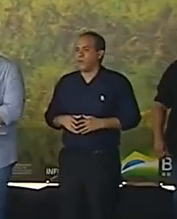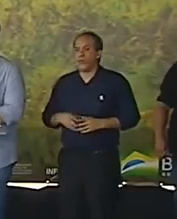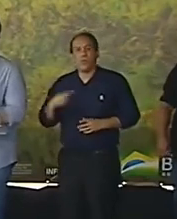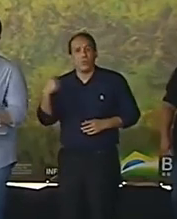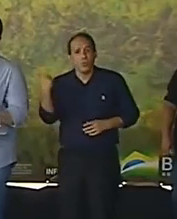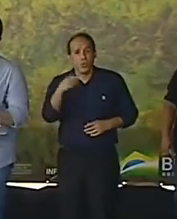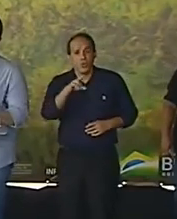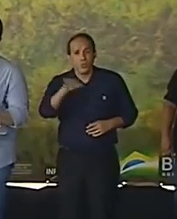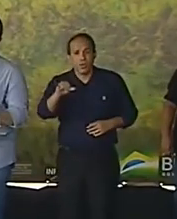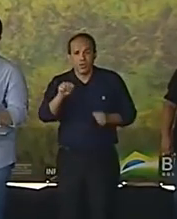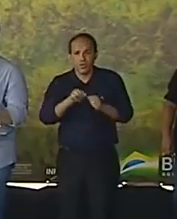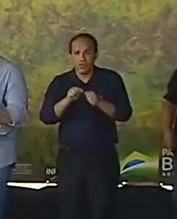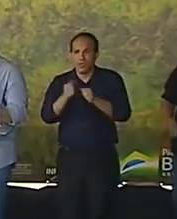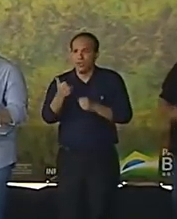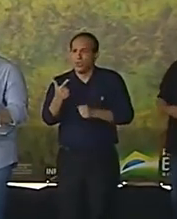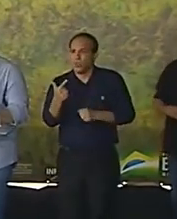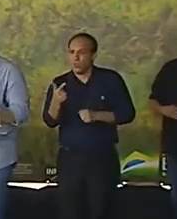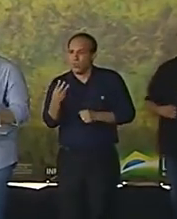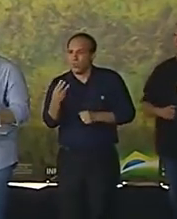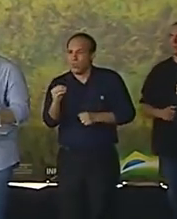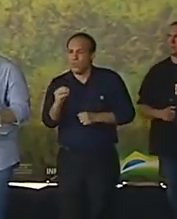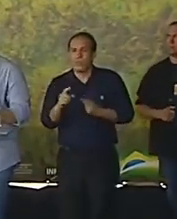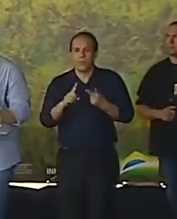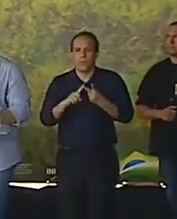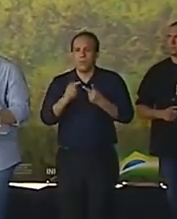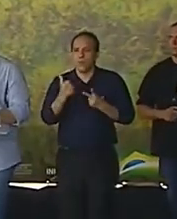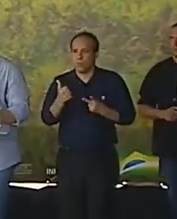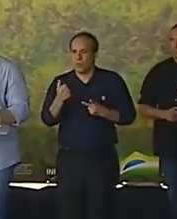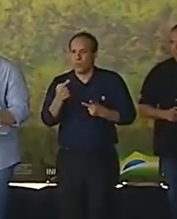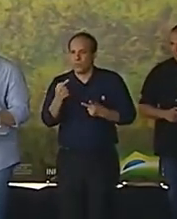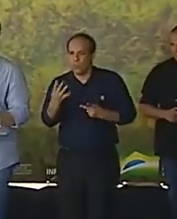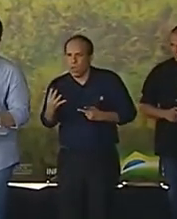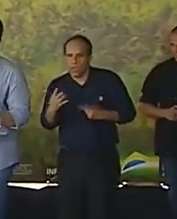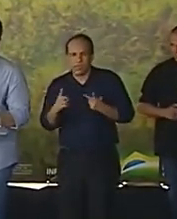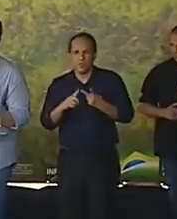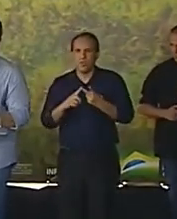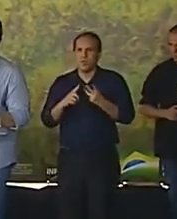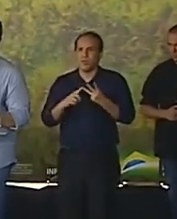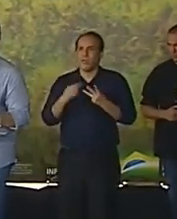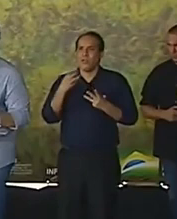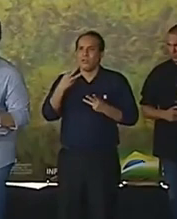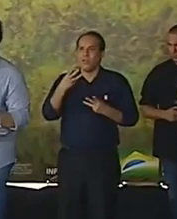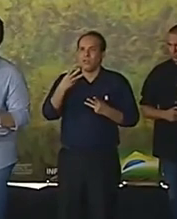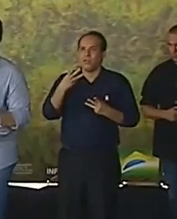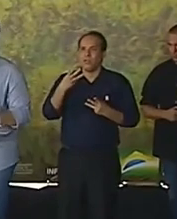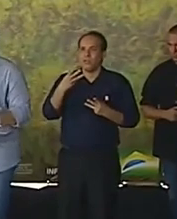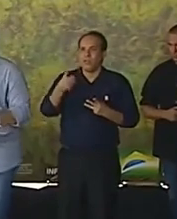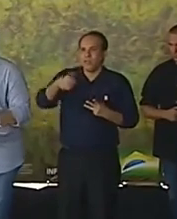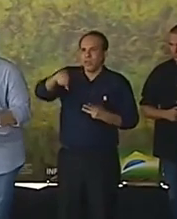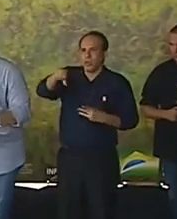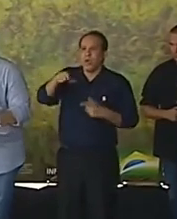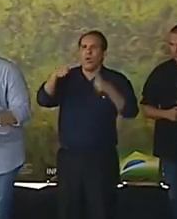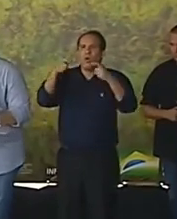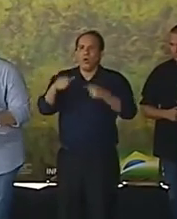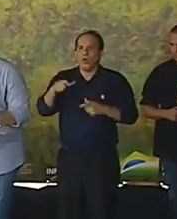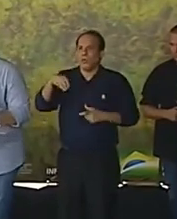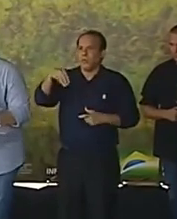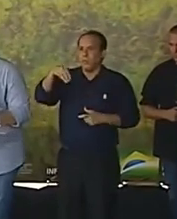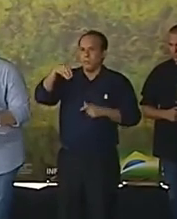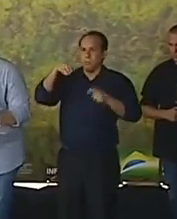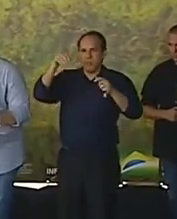Nós vamos pavimentar 230, nós vamos pavimentar 174, porque nós vamos pavimentar 319 lá no Porto Velho,